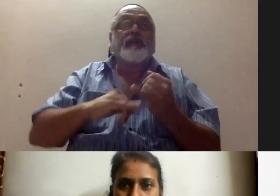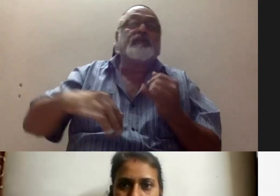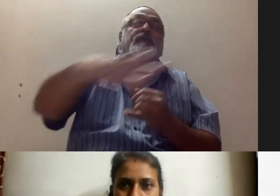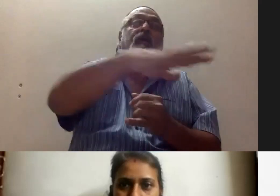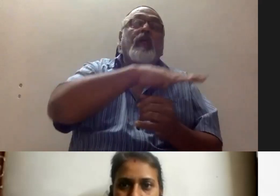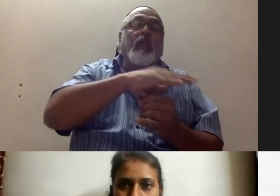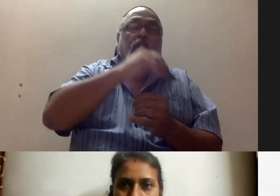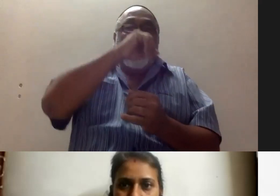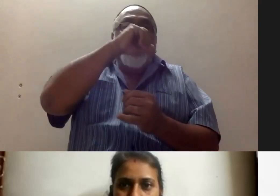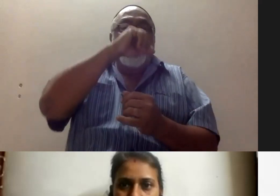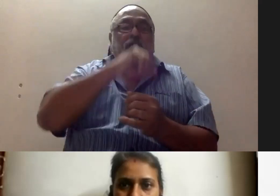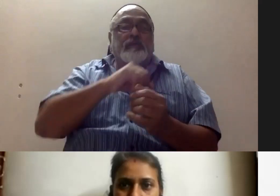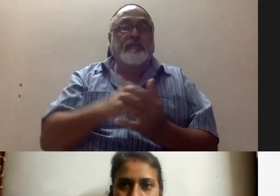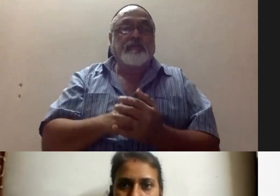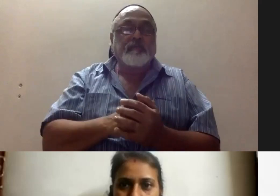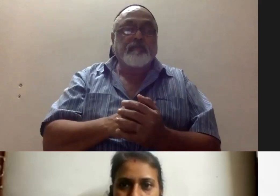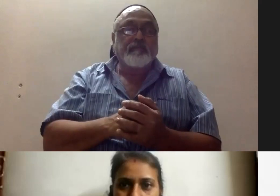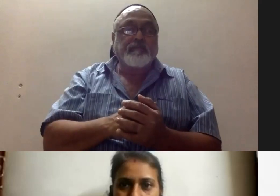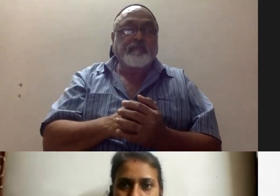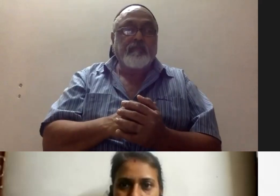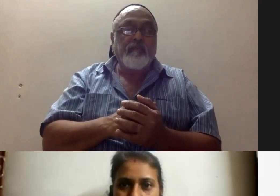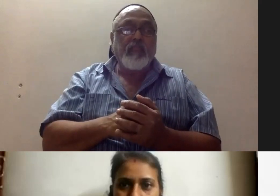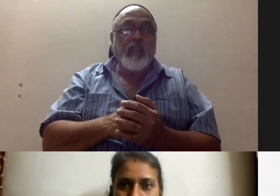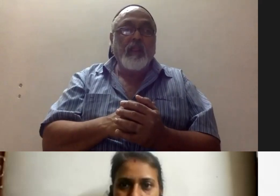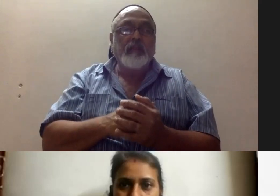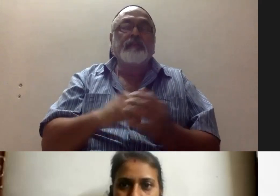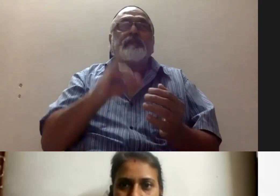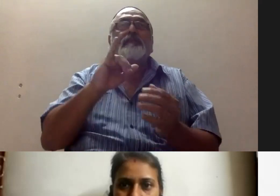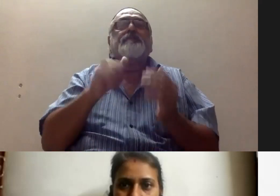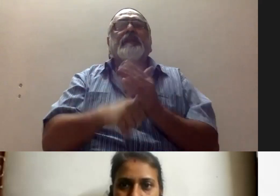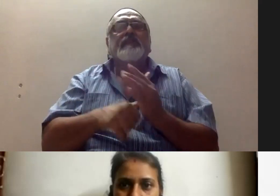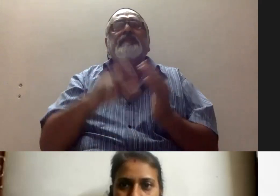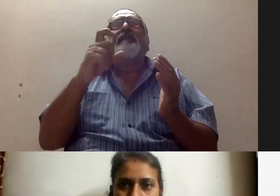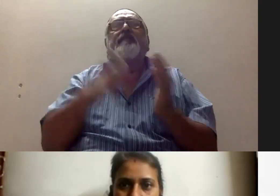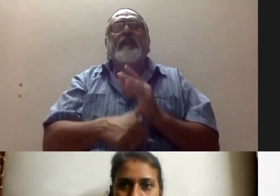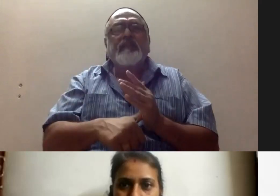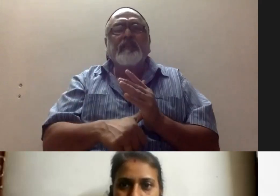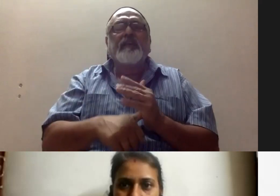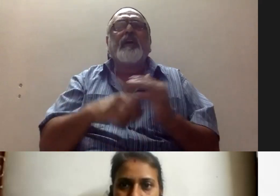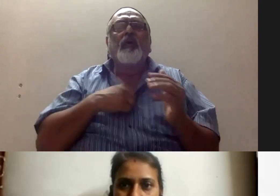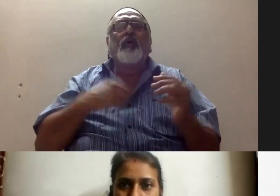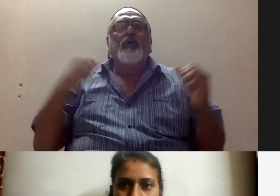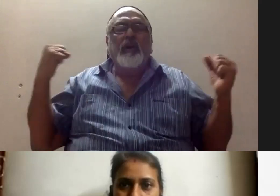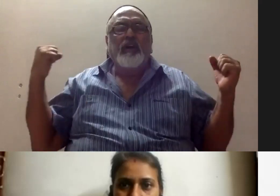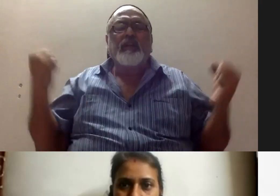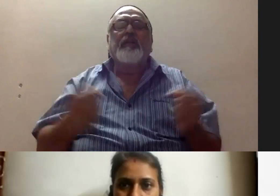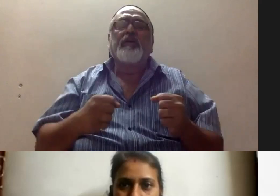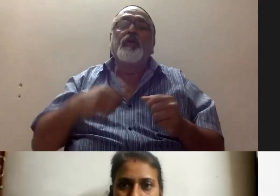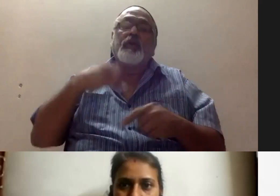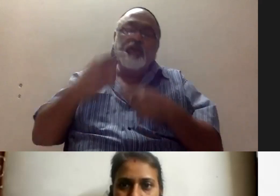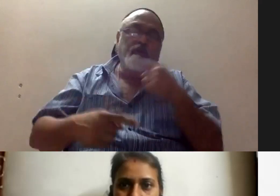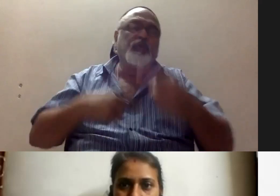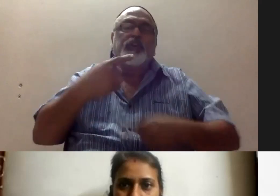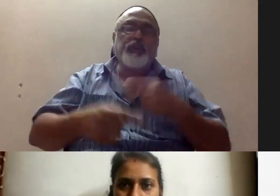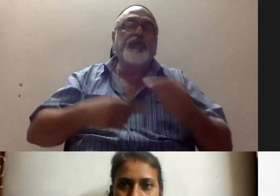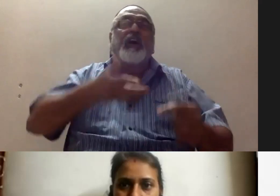लोग का 6-7 महीने, और मतलब जब से शुरू हुआ है हम लोगों का लगातार मेंटरिंग सेशन चलता रहता